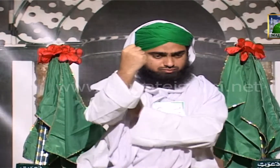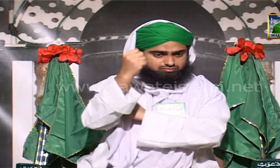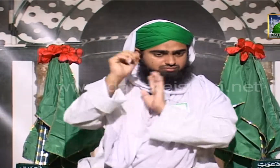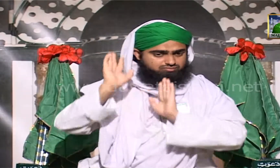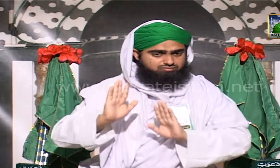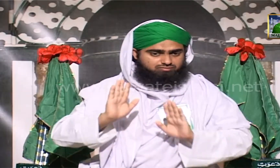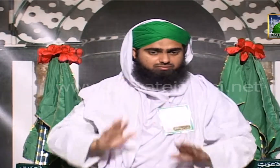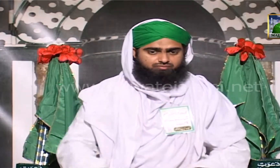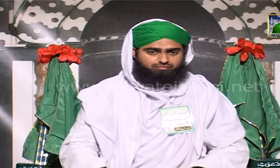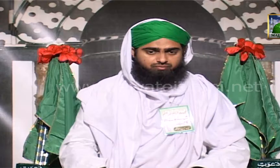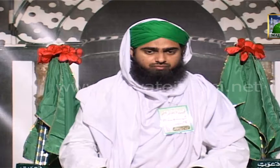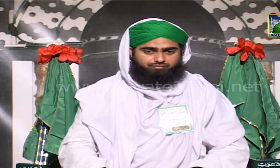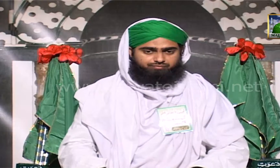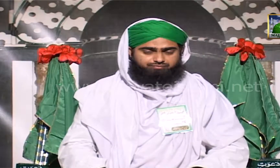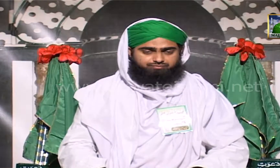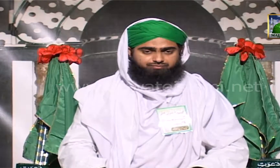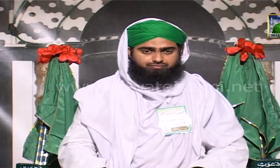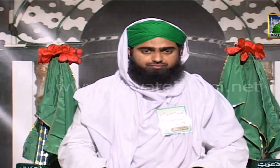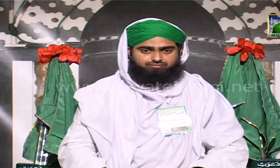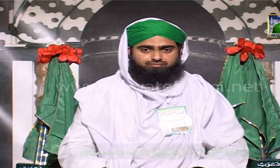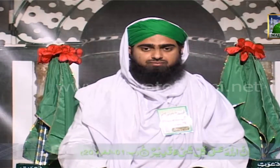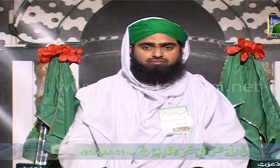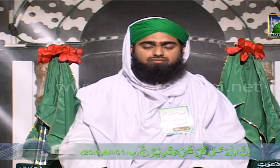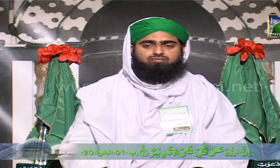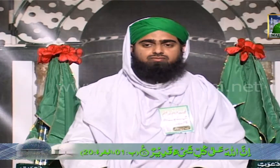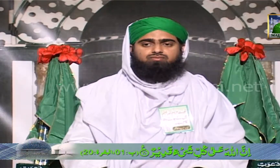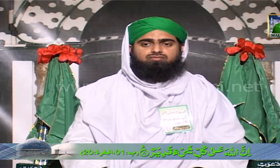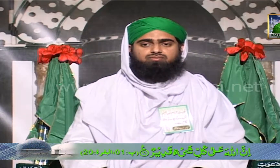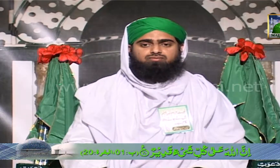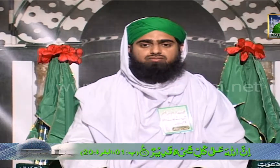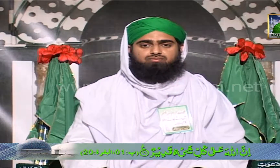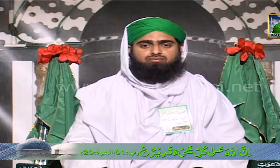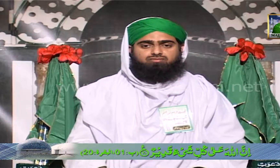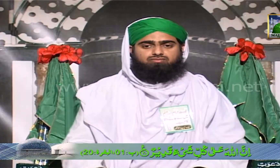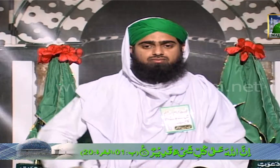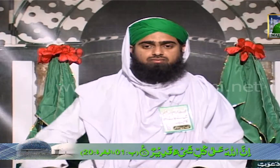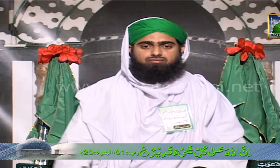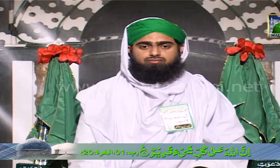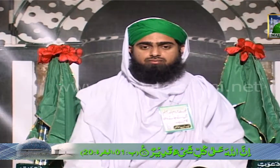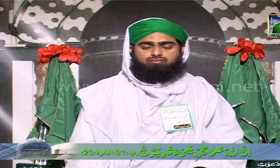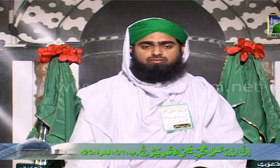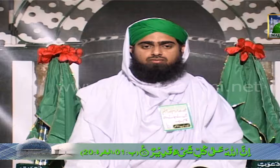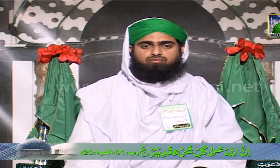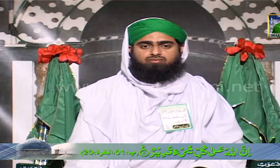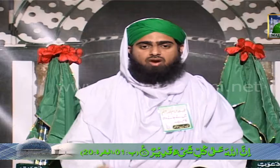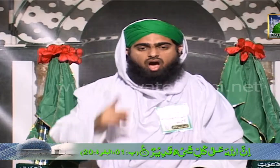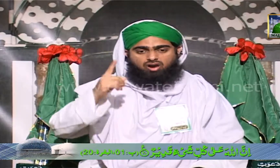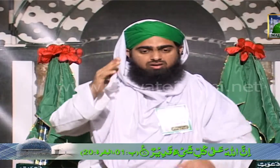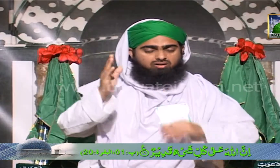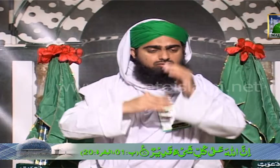تعالی ہر بات پر قادر ہے, ہر شے پر قادر ہے. ان اللہ علی کل شیء قدیر. تو اسی طرح اللہ تعالیٰ کی